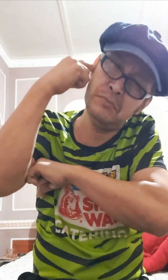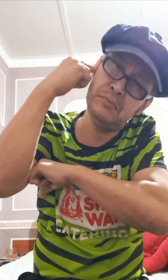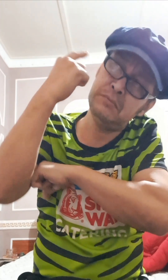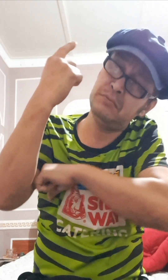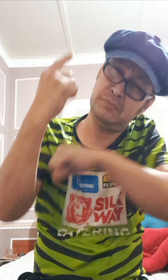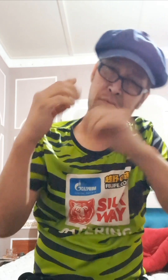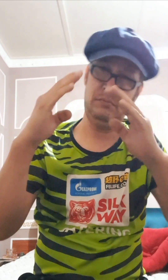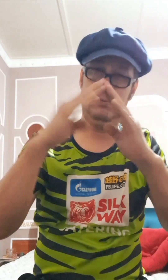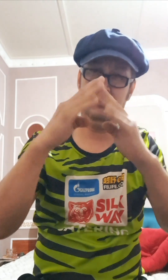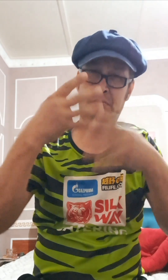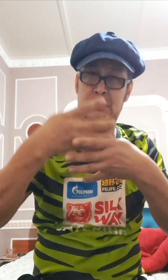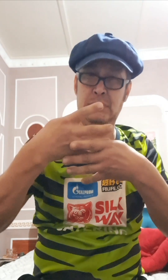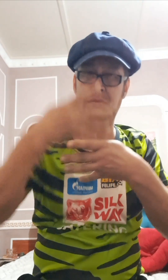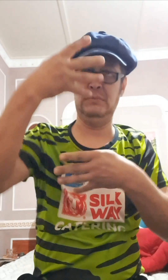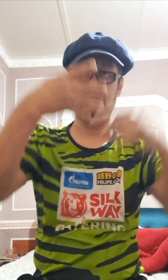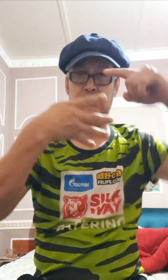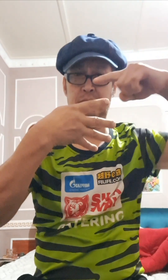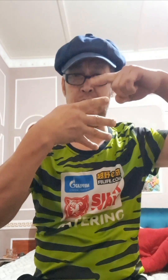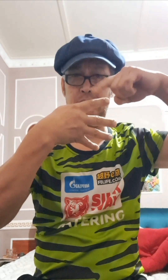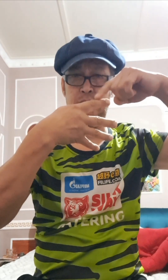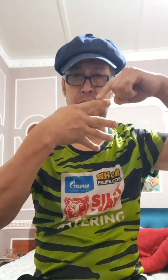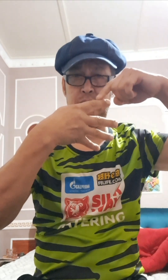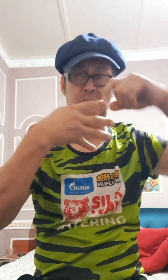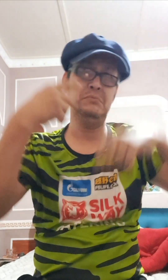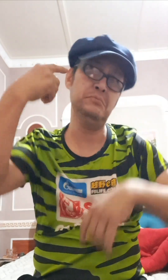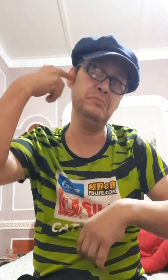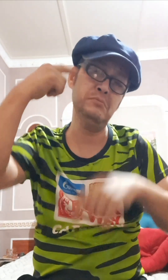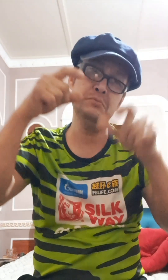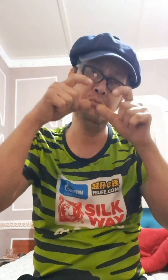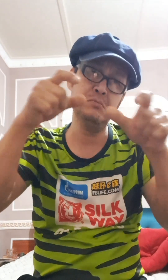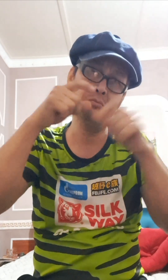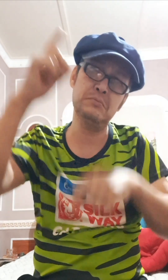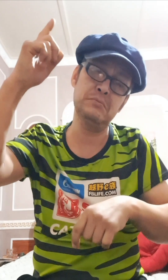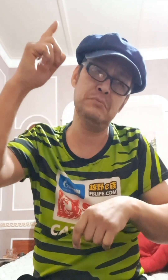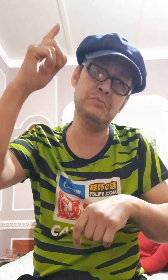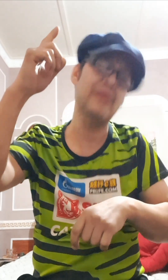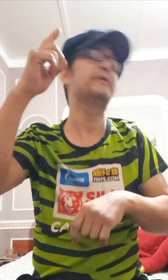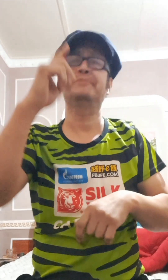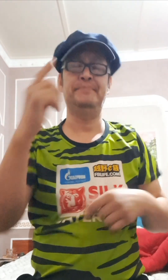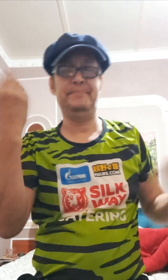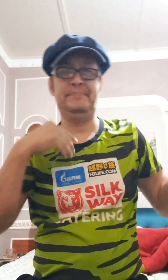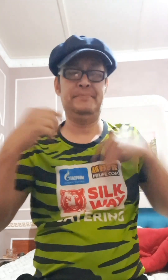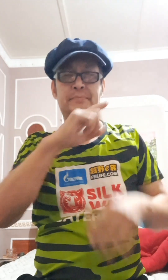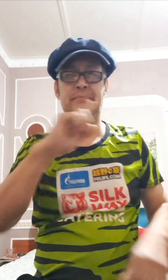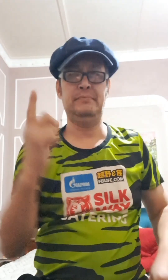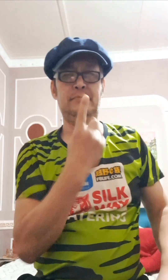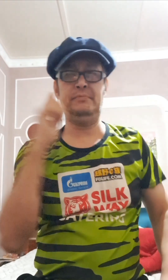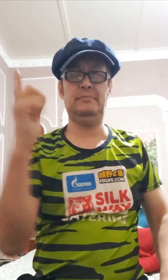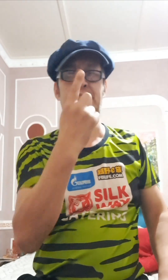La producción del bourbon comienza varios días antes de que el alcohol llegue a estos barriles, en los campos de trigo y maíz cercanos.